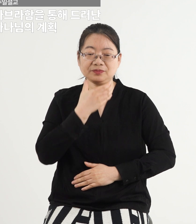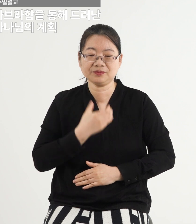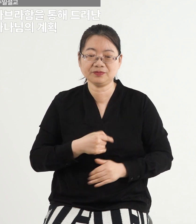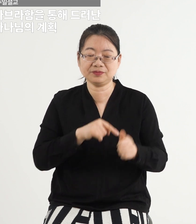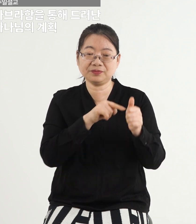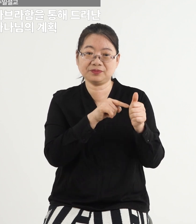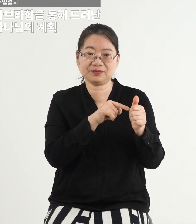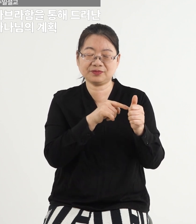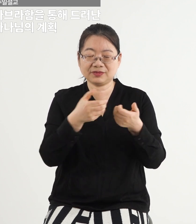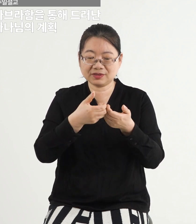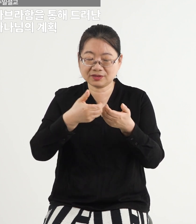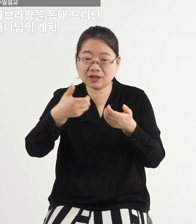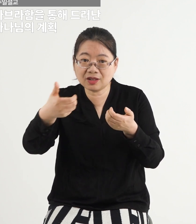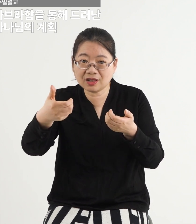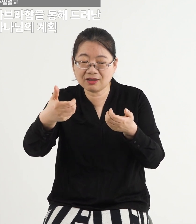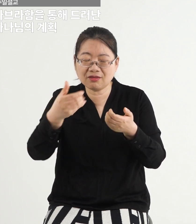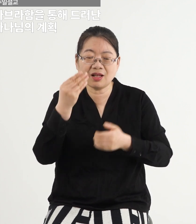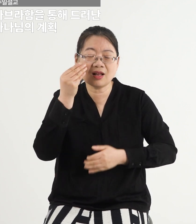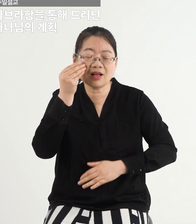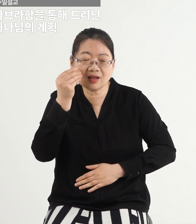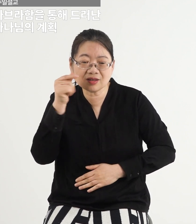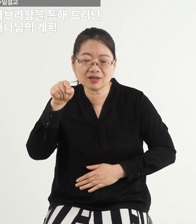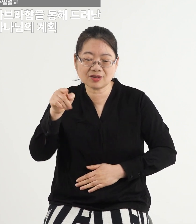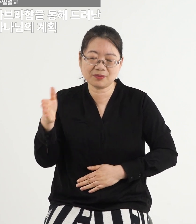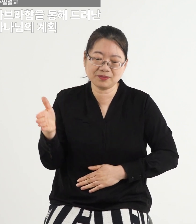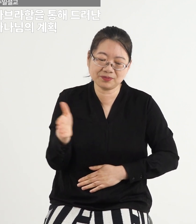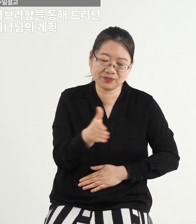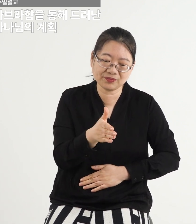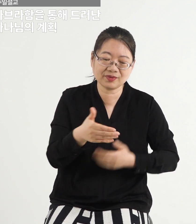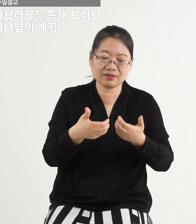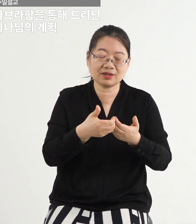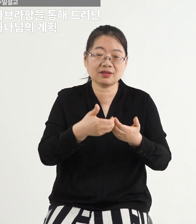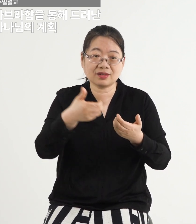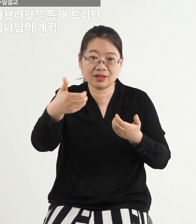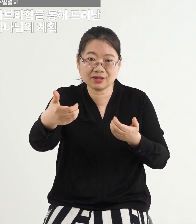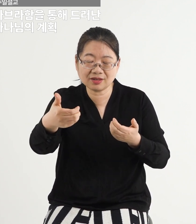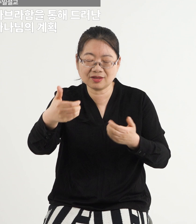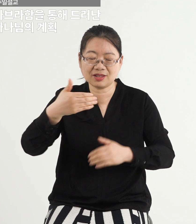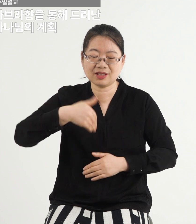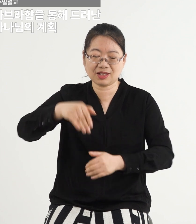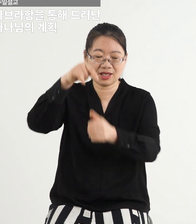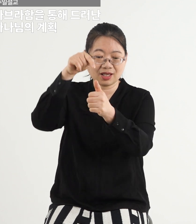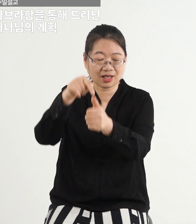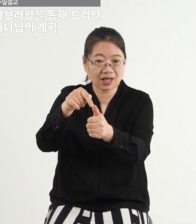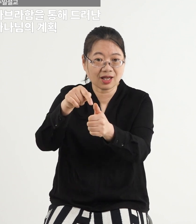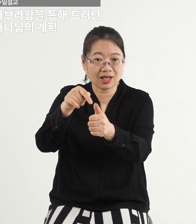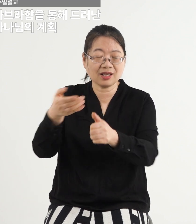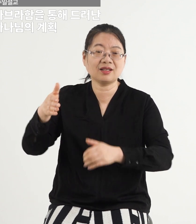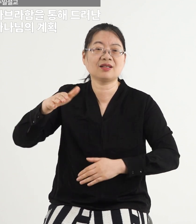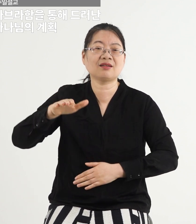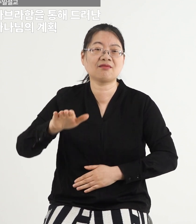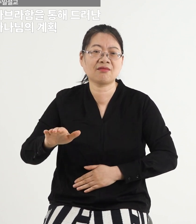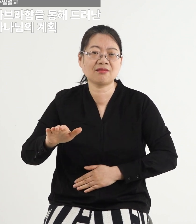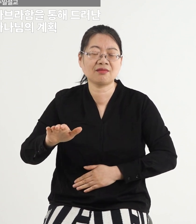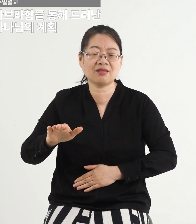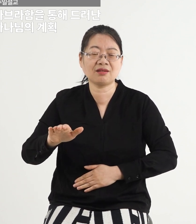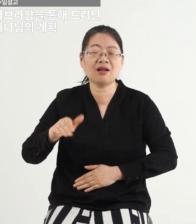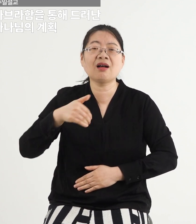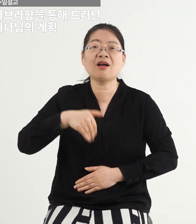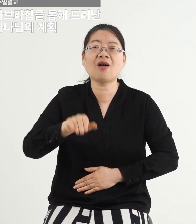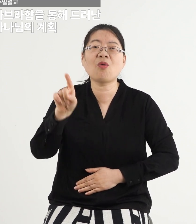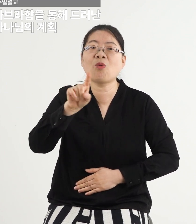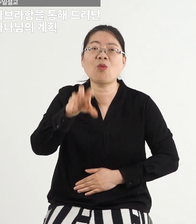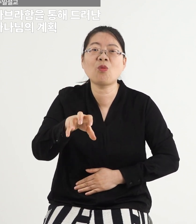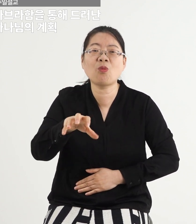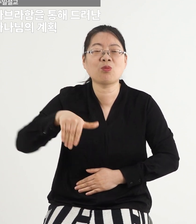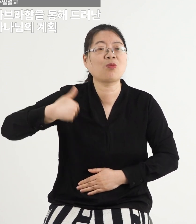아브라함도 떠나서 익숙한 것들로부터 떠나서 가라 그랬는데 어디로 가야 될지 그냥 모르고